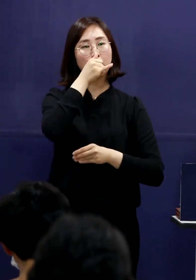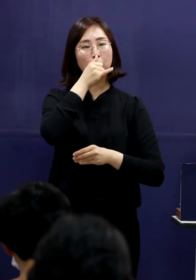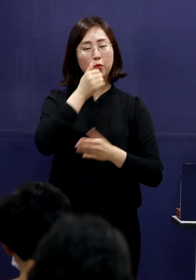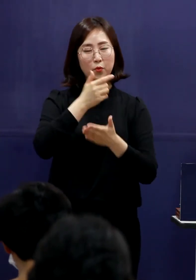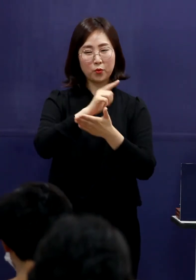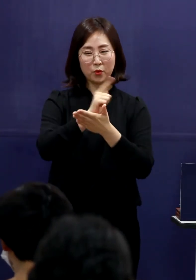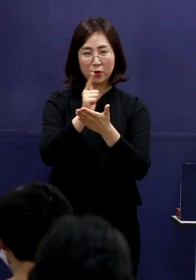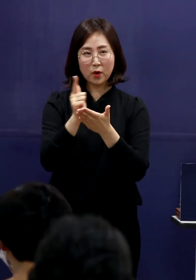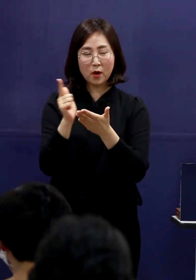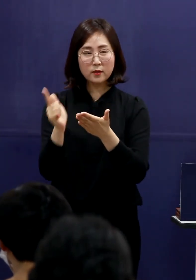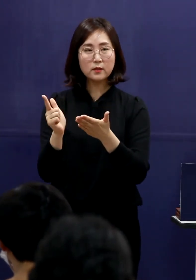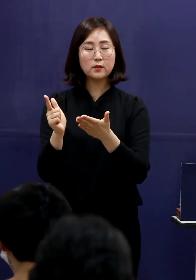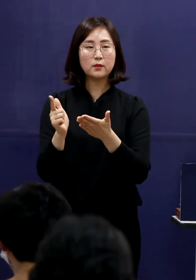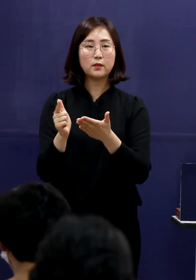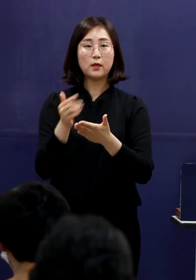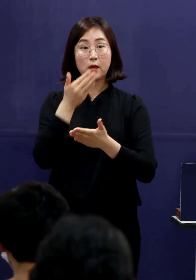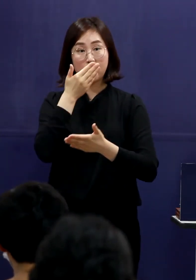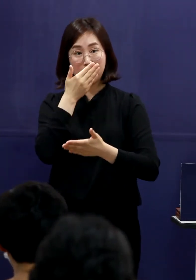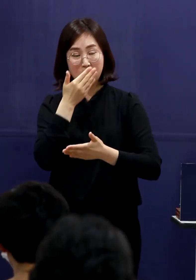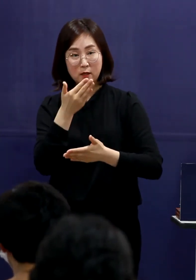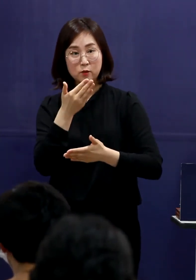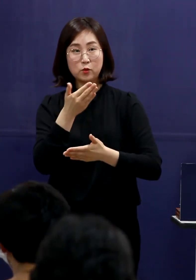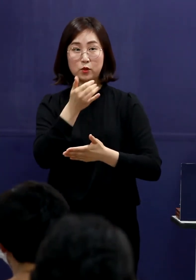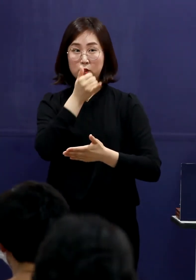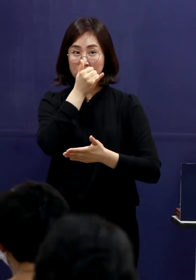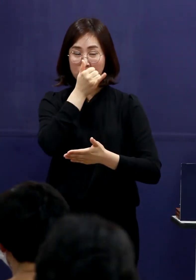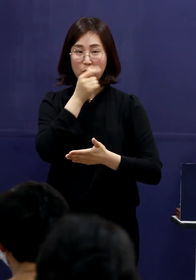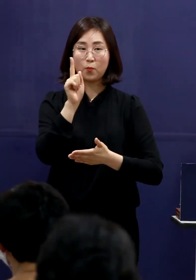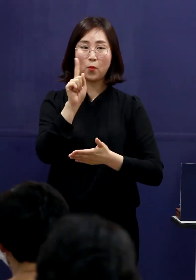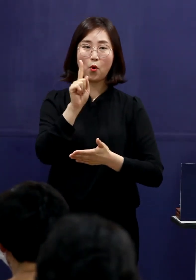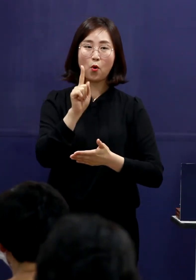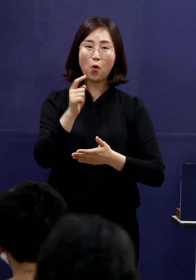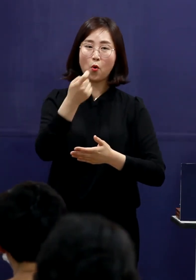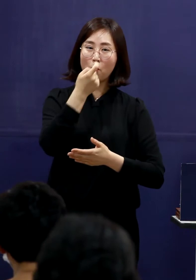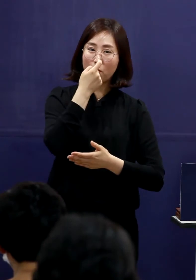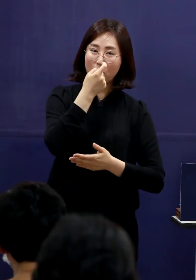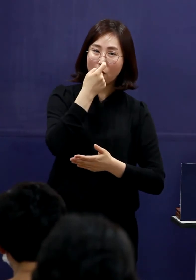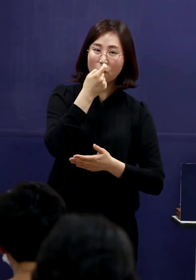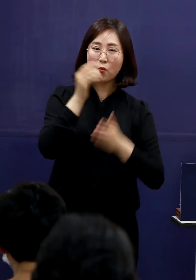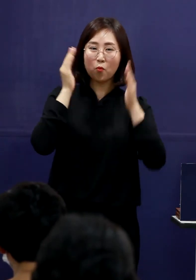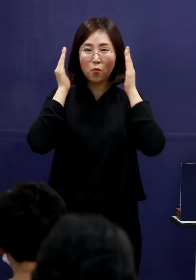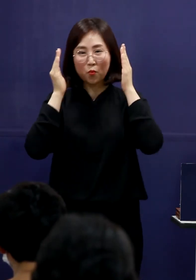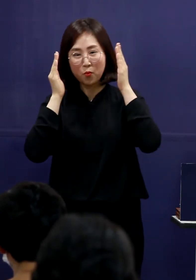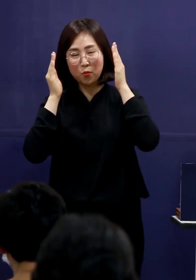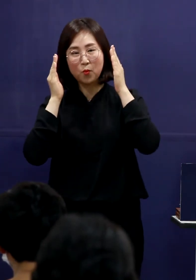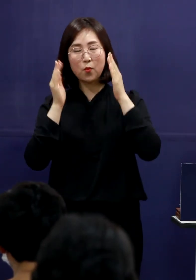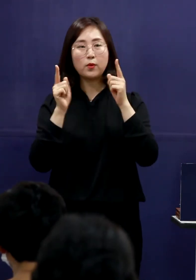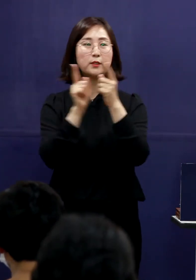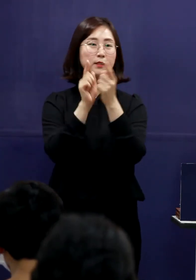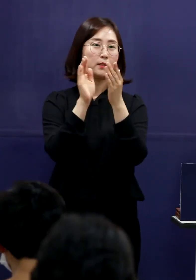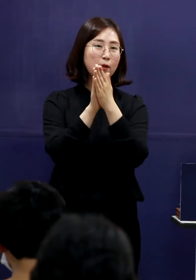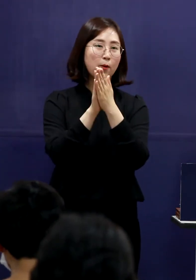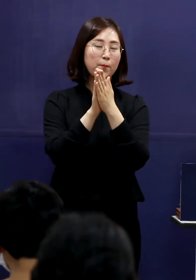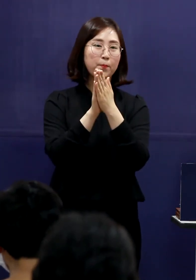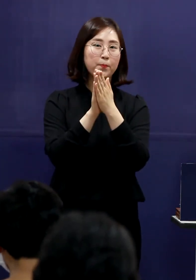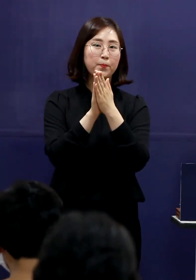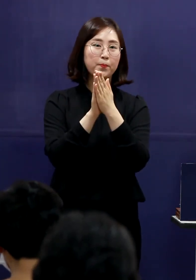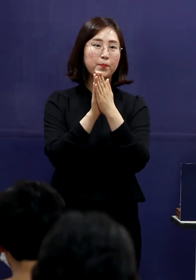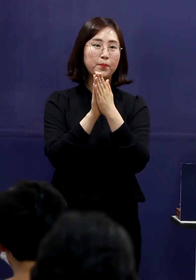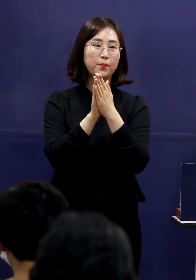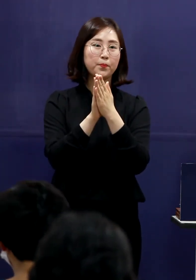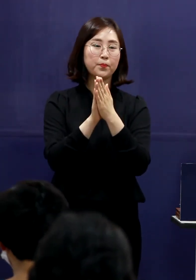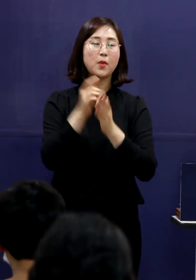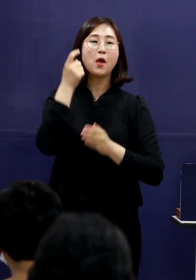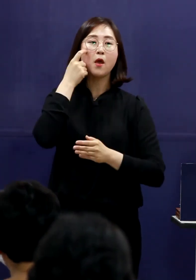가능성에 대해서 공부도 하고 또 시뮬레이션도 해보는 그런 작업들을 쭉 해왔기 때문에 이것은